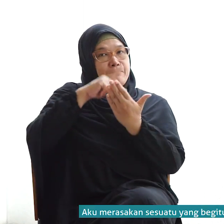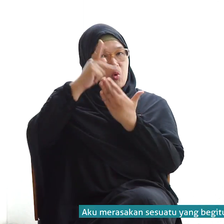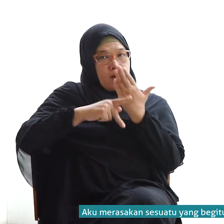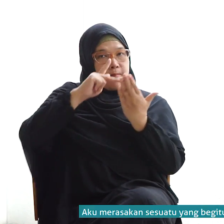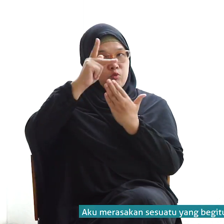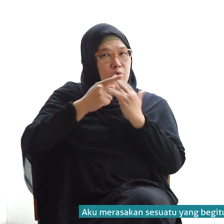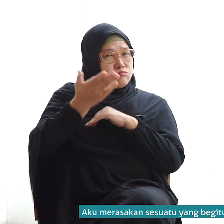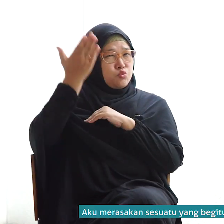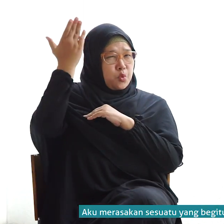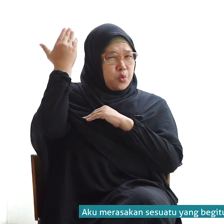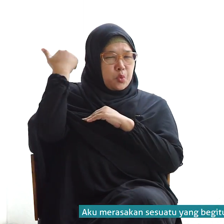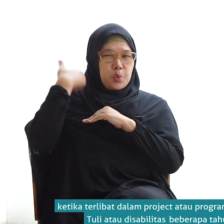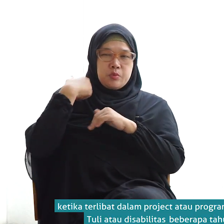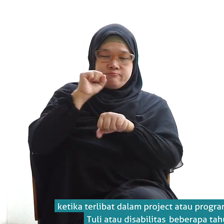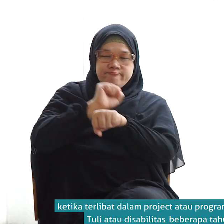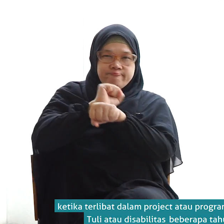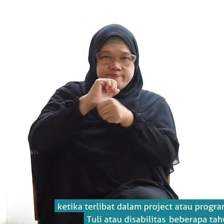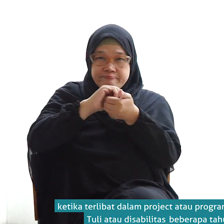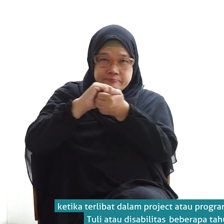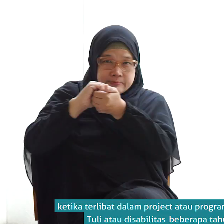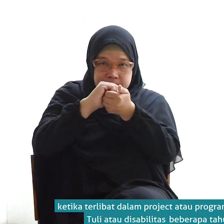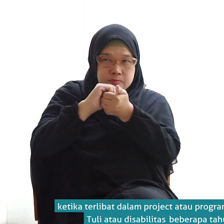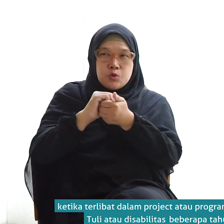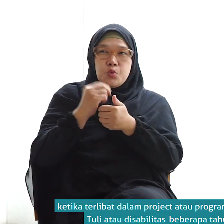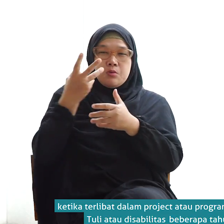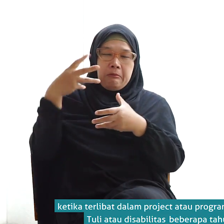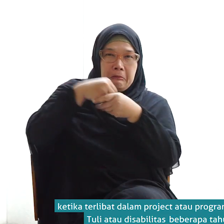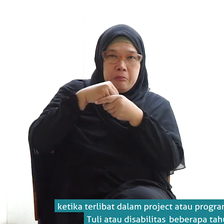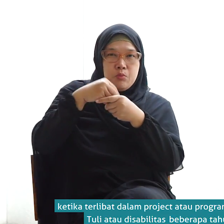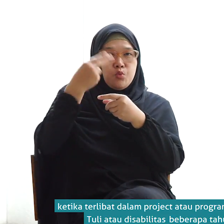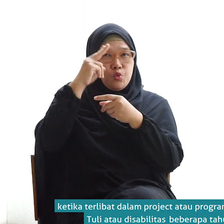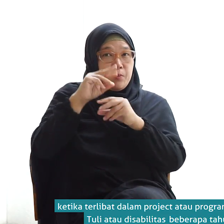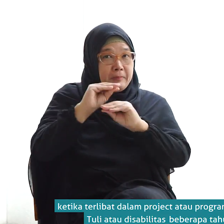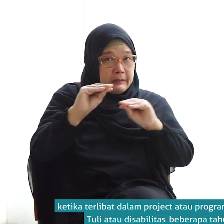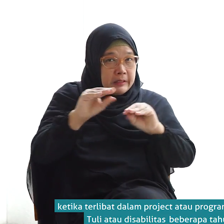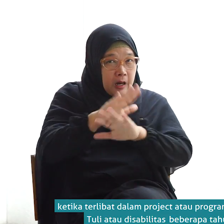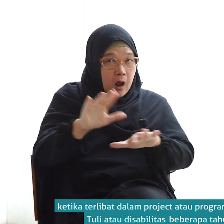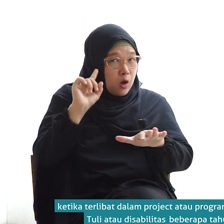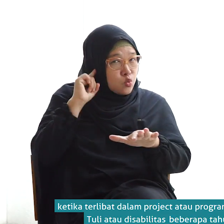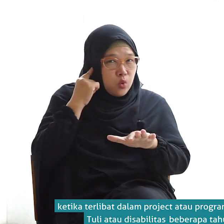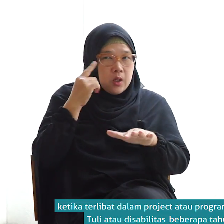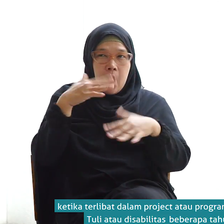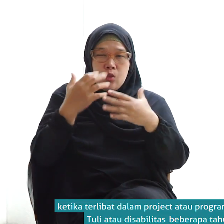Aku merasakan sesuatu yang begitu hampa ketika terlibat dalam proyek atau program untuk pendidikan tuli atau disabilitas beberapa tahun yang